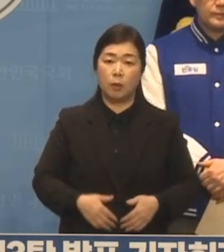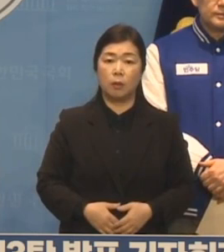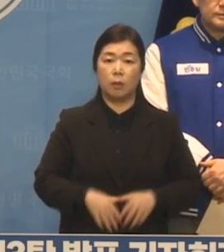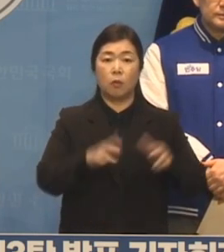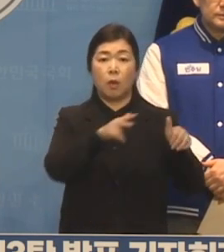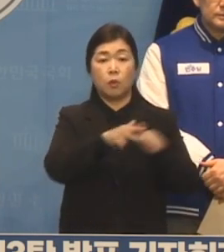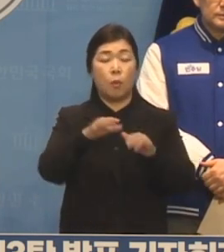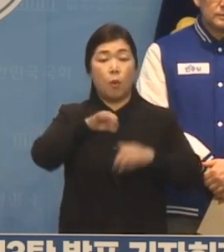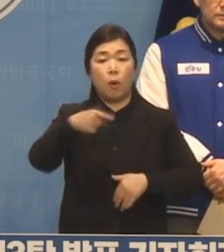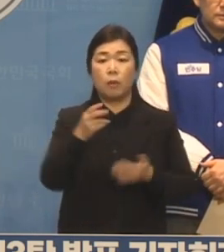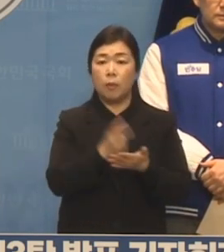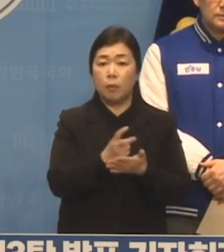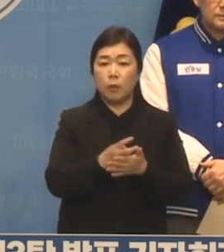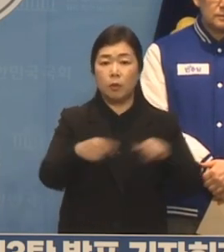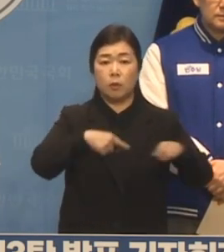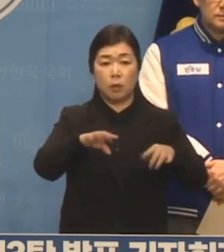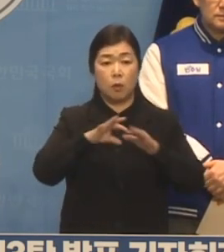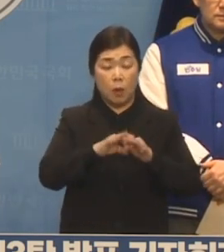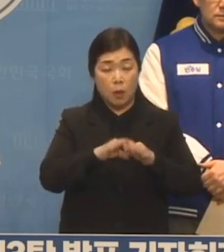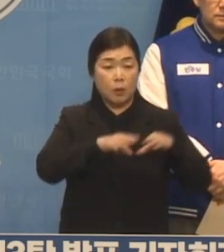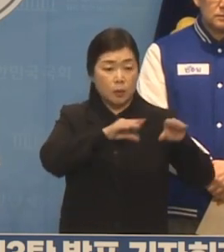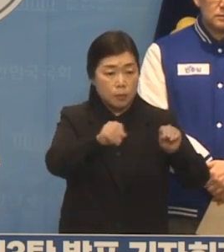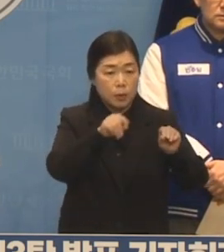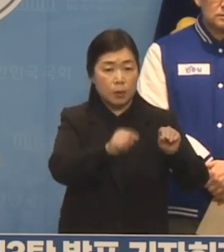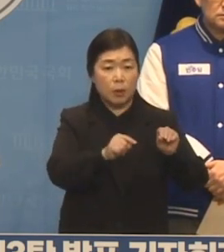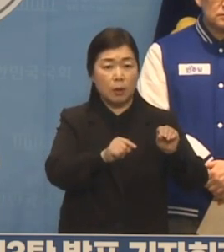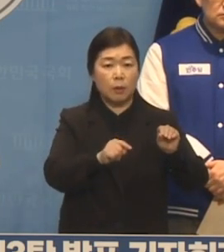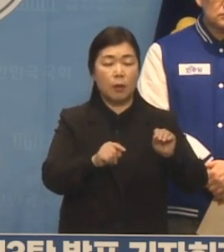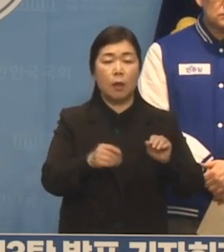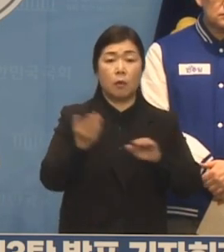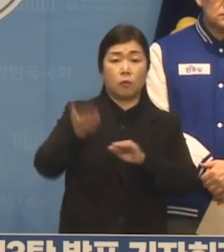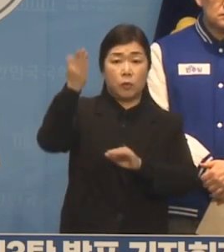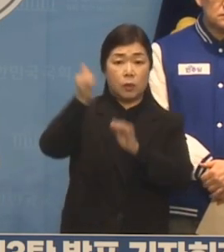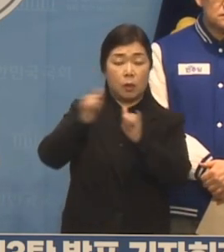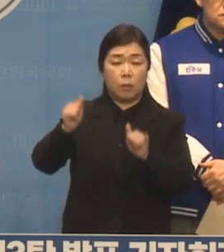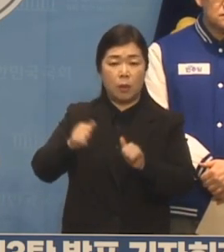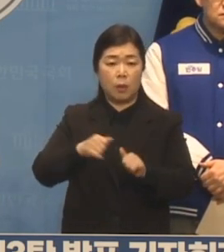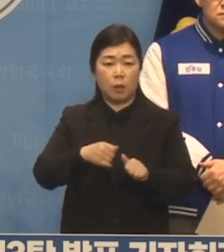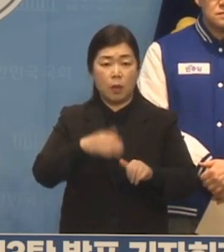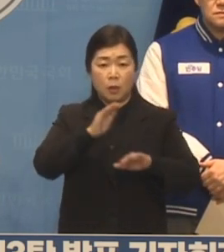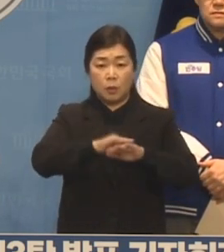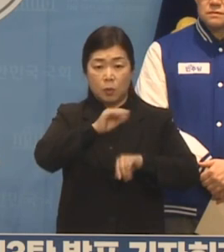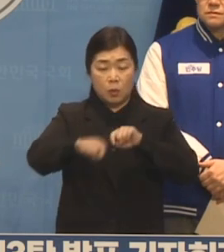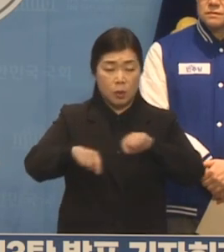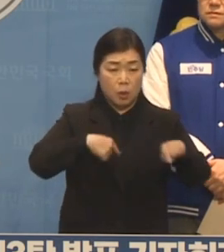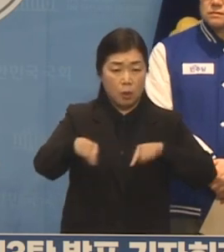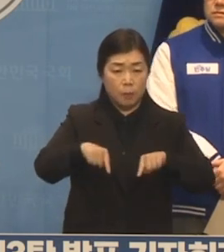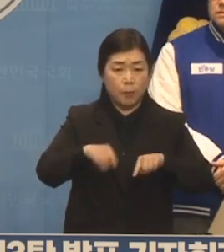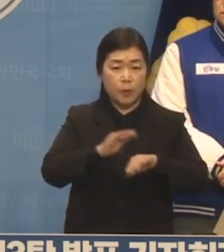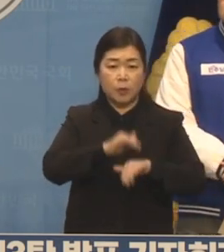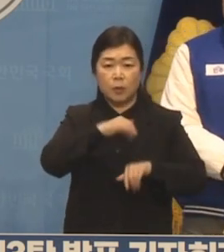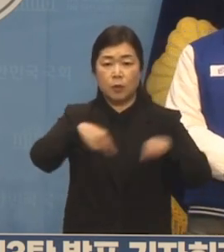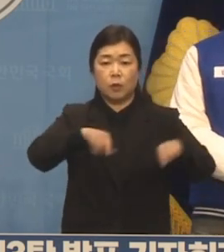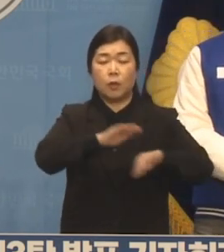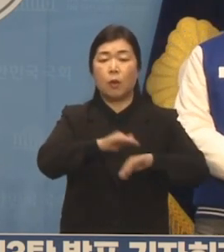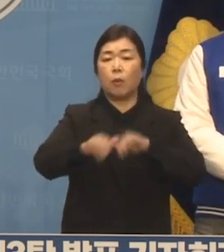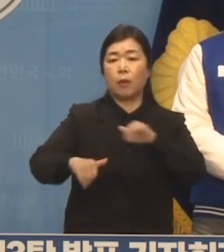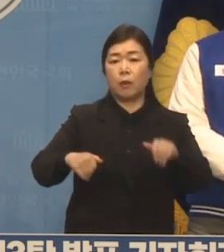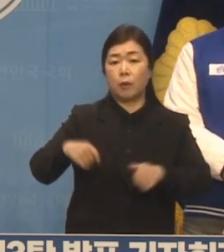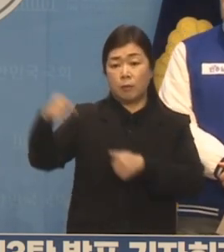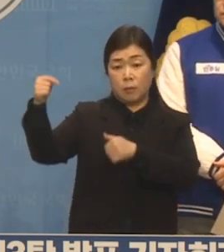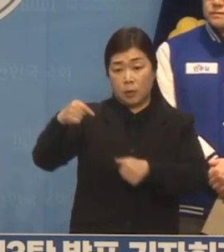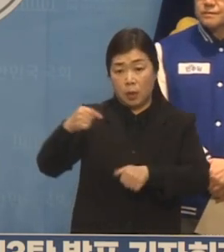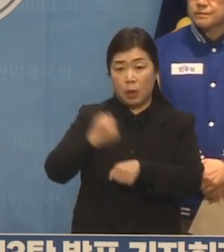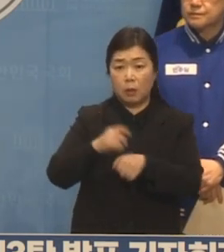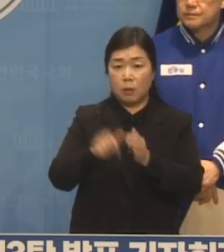제11조 정치관여 금지 조항에서 상관의 부당한 정치관여 행위가 시정되지 않을 경우